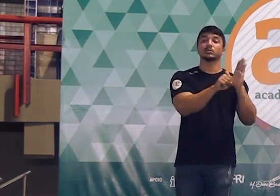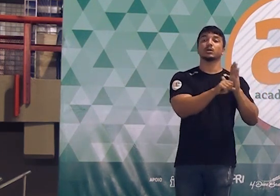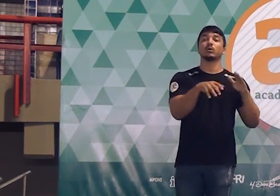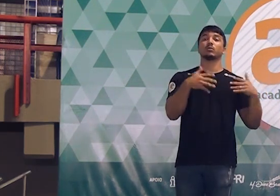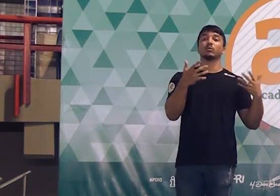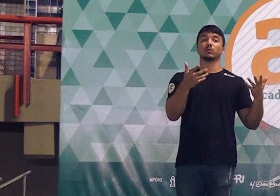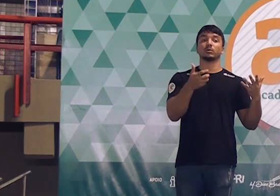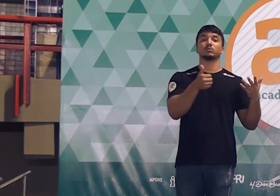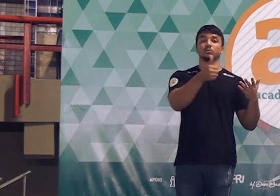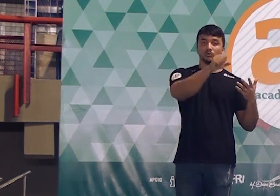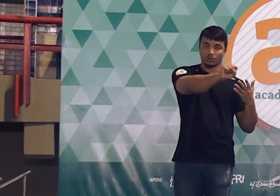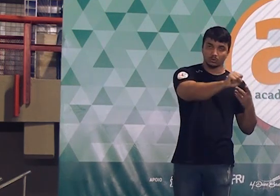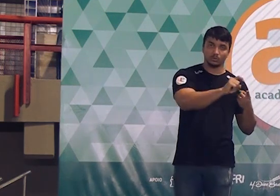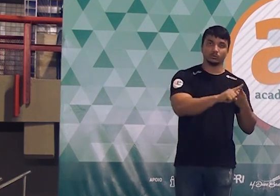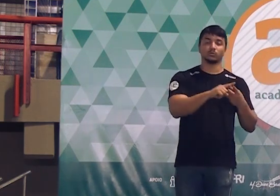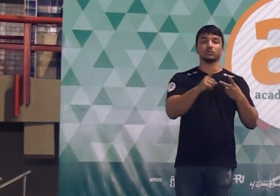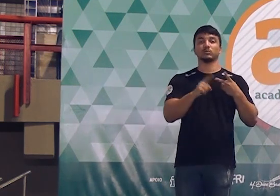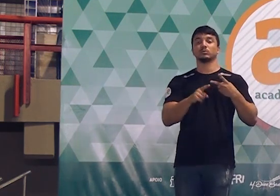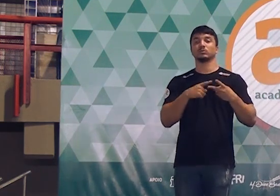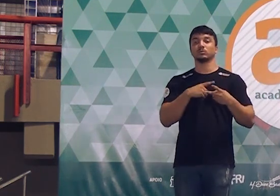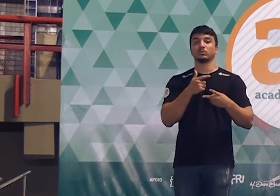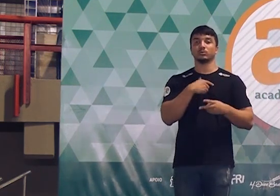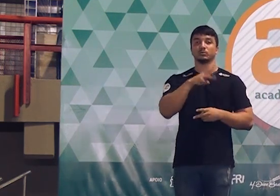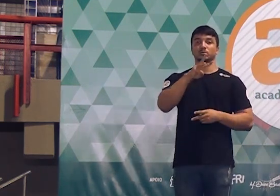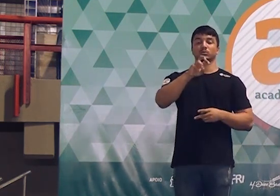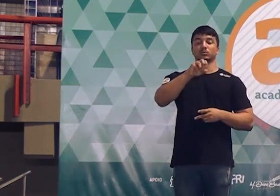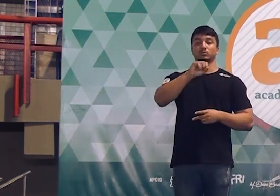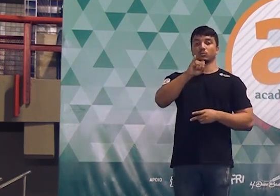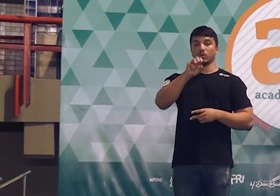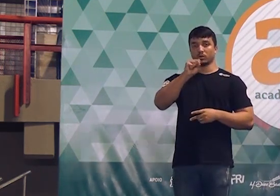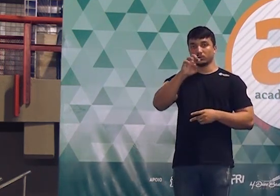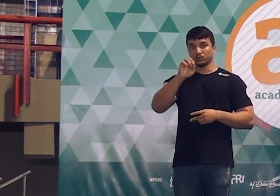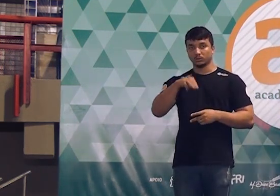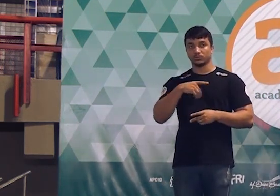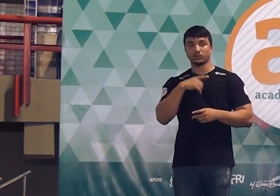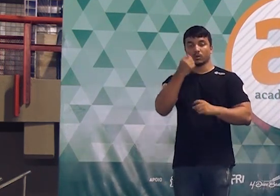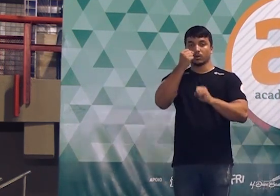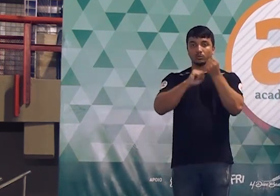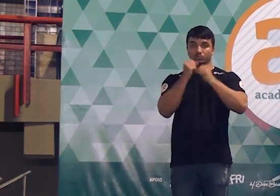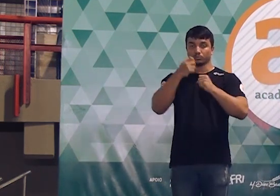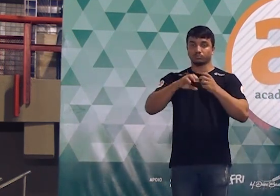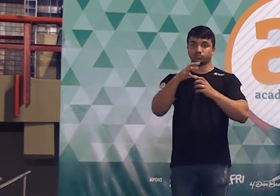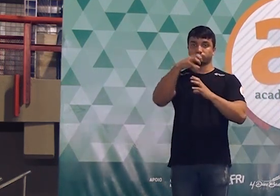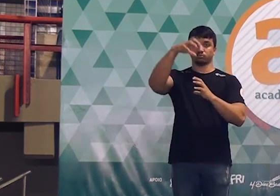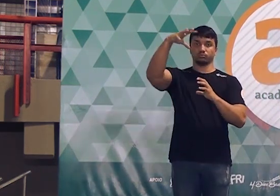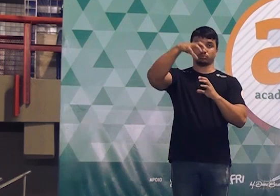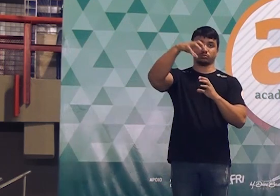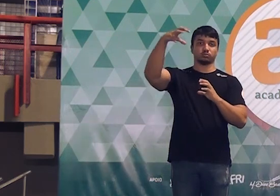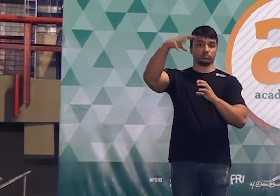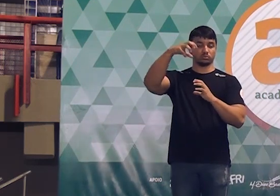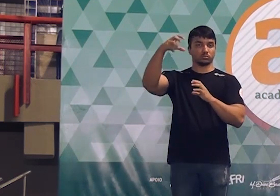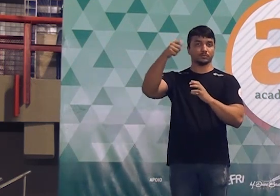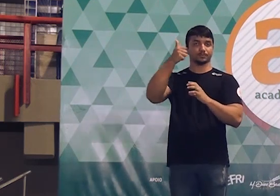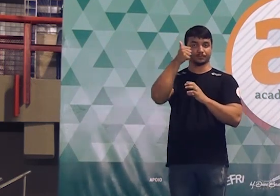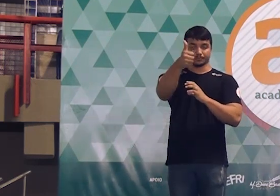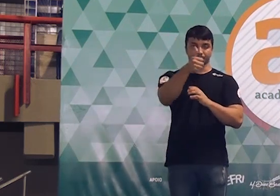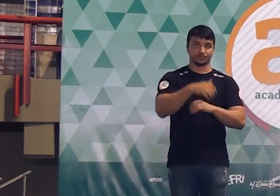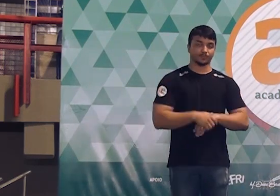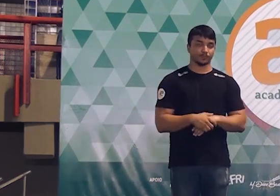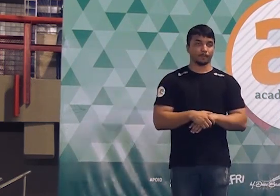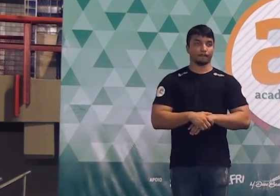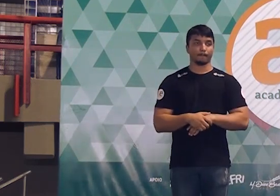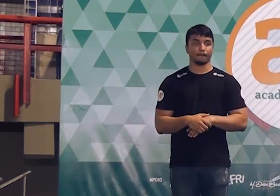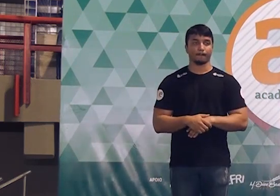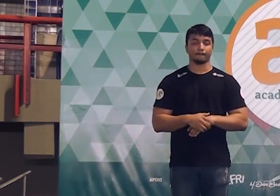século? 18. O James Watt inventou a máquina a vapor. Não foi isso que você aprendeu? Foi.